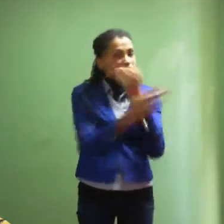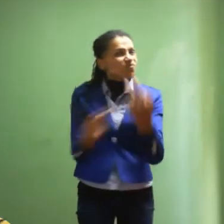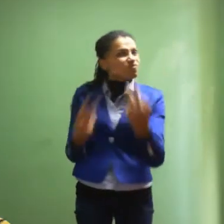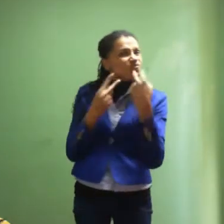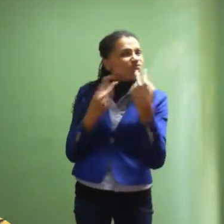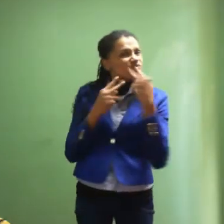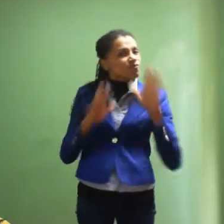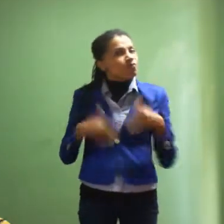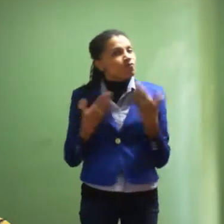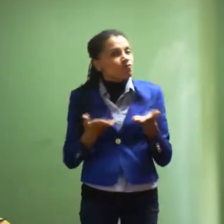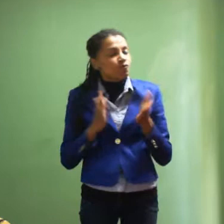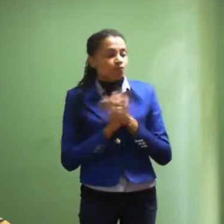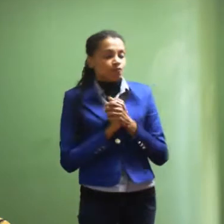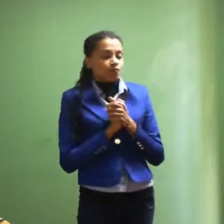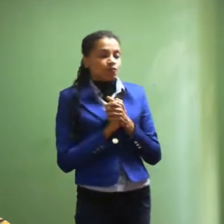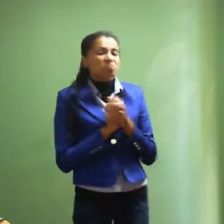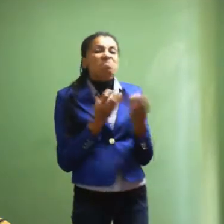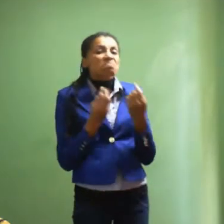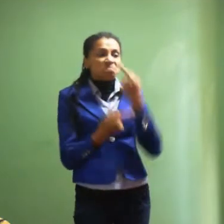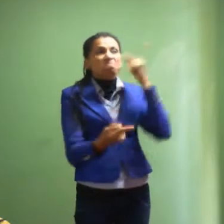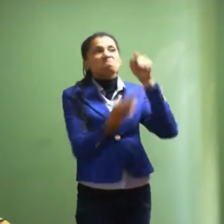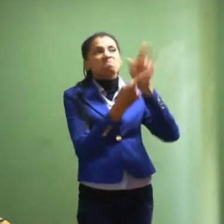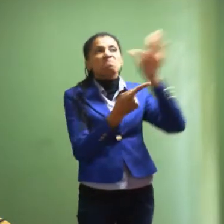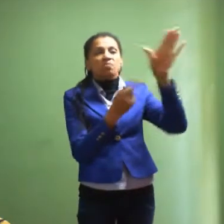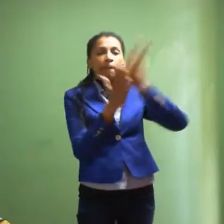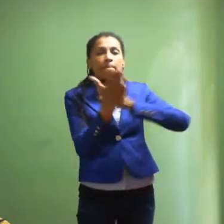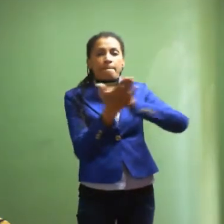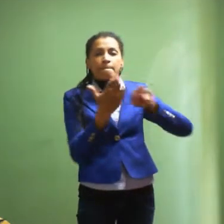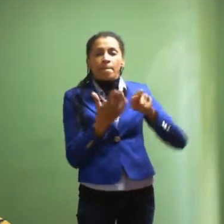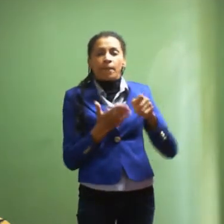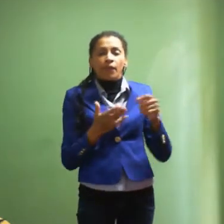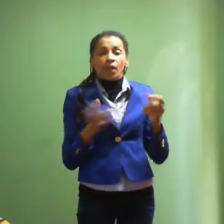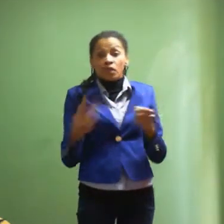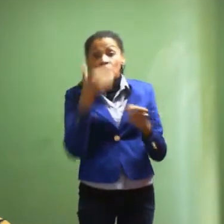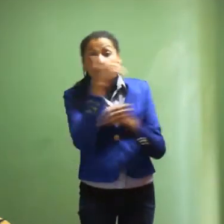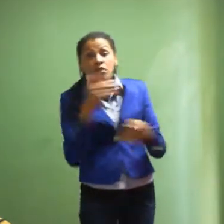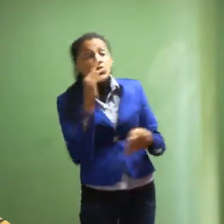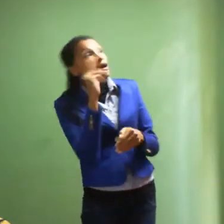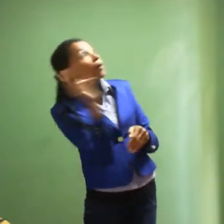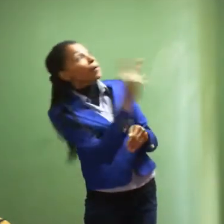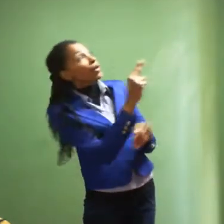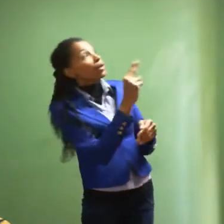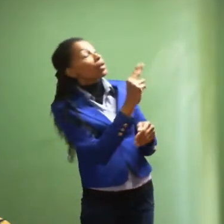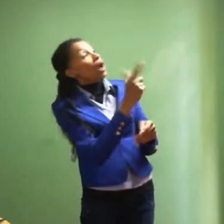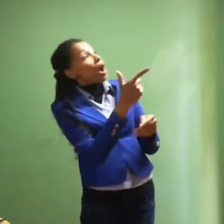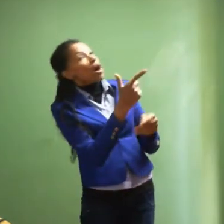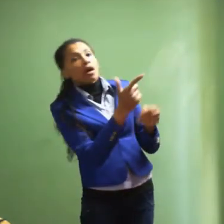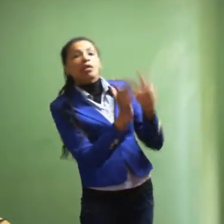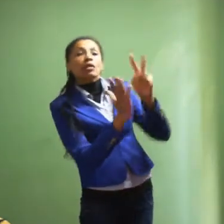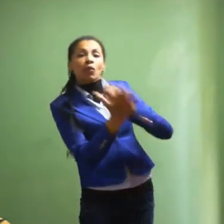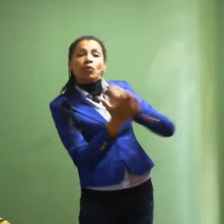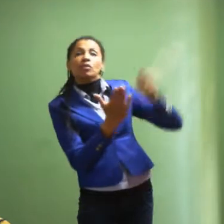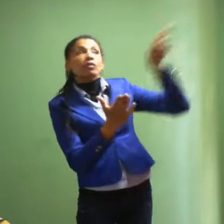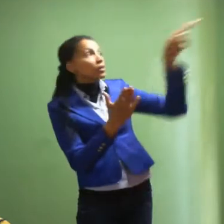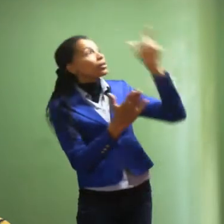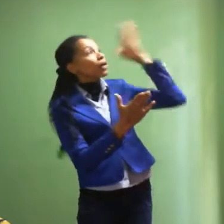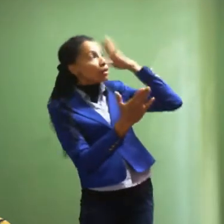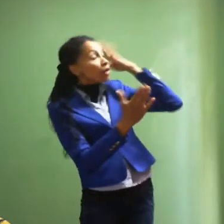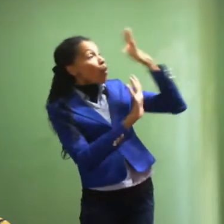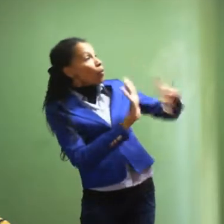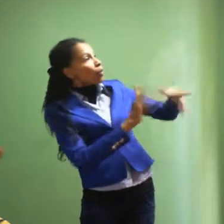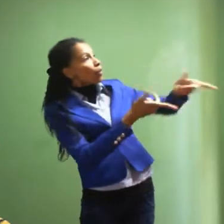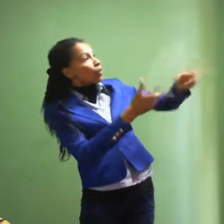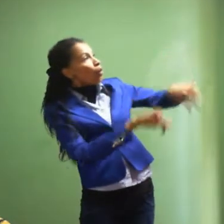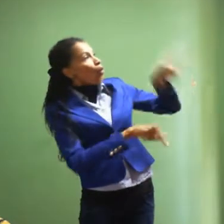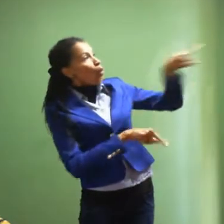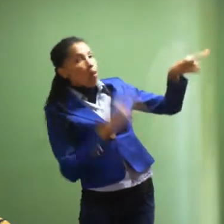social, con intención, cómo ven que el maestro o la maestra y el modelo son usuarios permanentes de la lengua